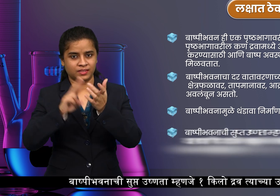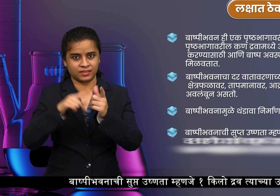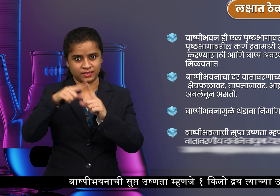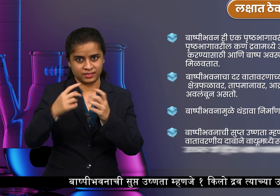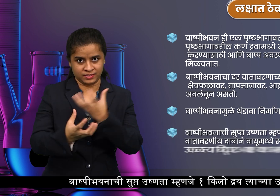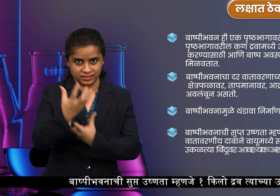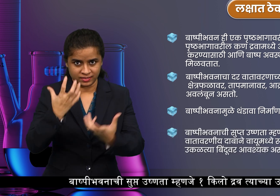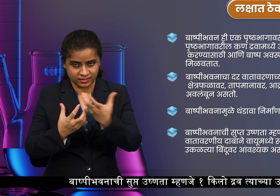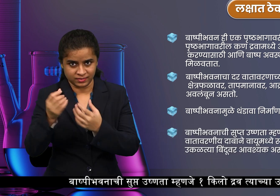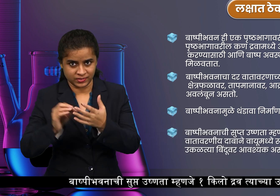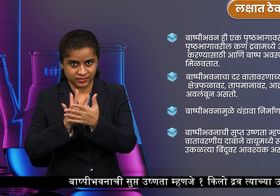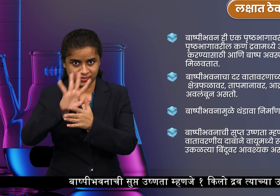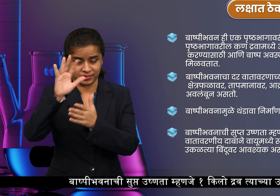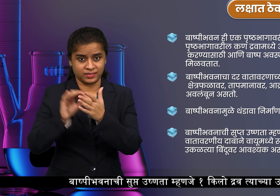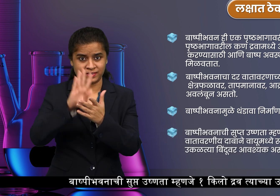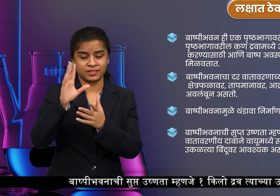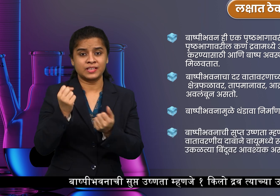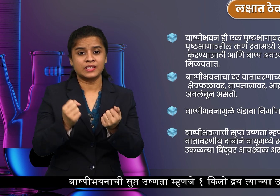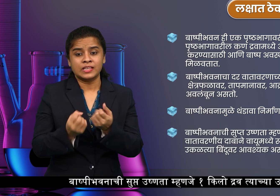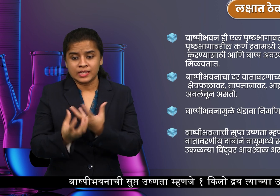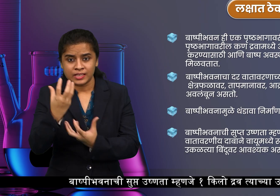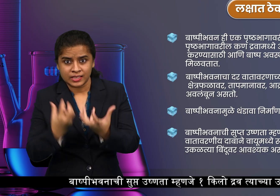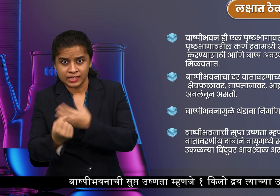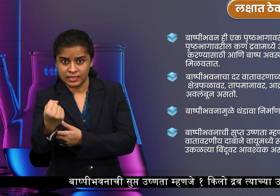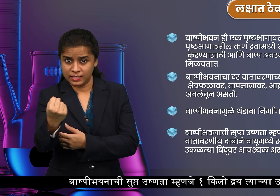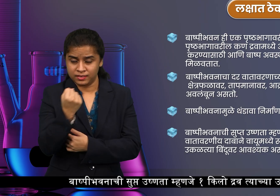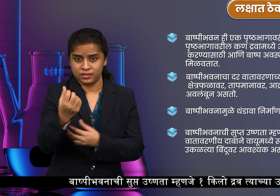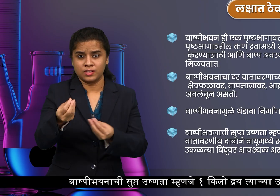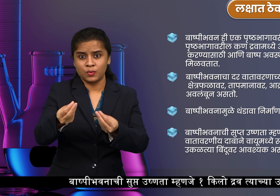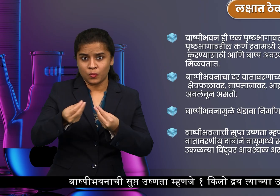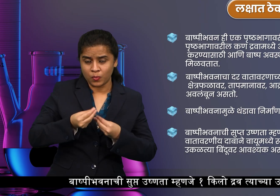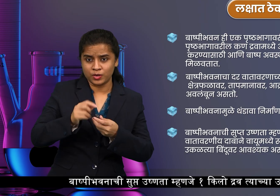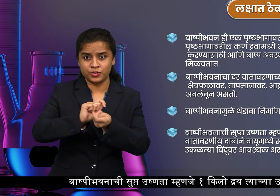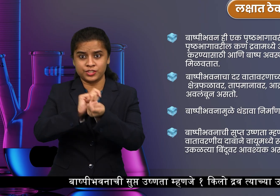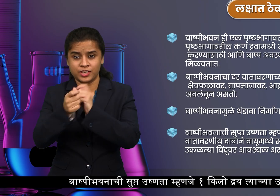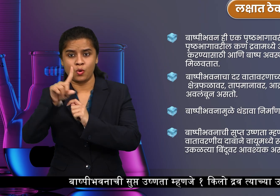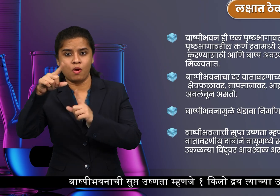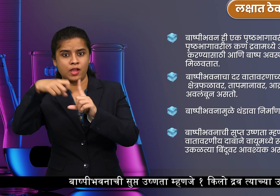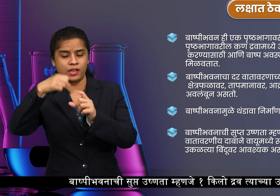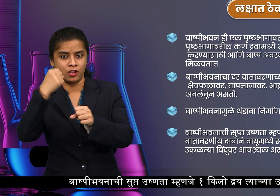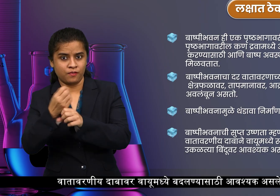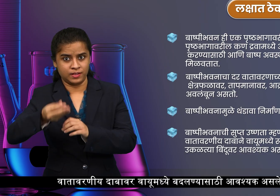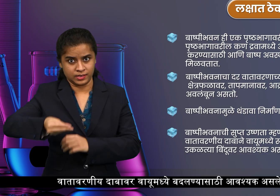बाष्पीभवनाची सुप्त उष्णता म्हणजे 1 किलो द्रव त्याच्या उकळत्या बिंदूवर